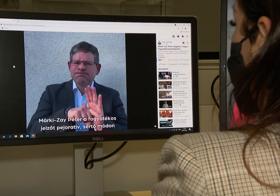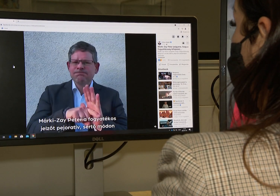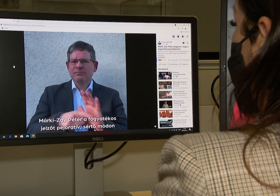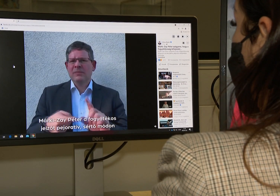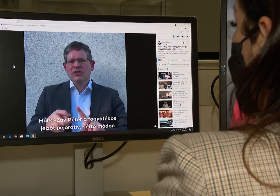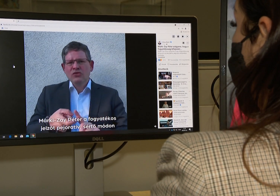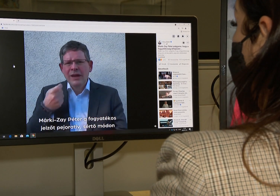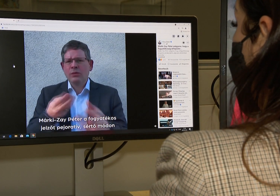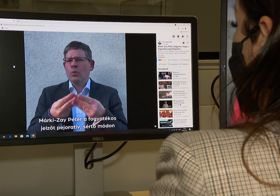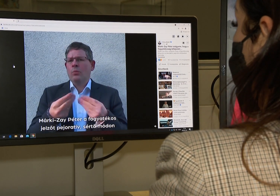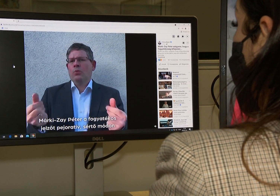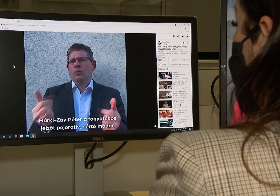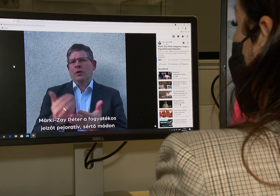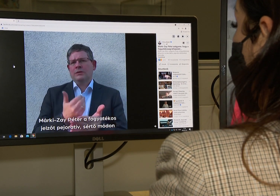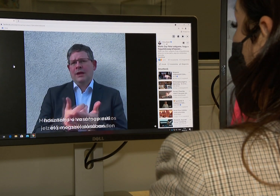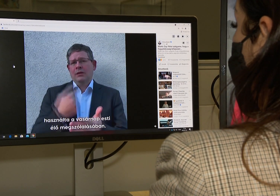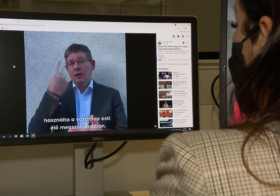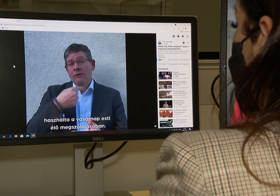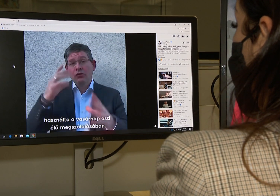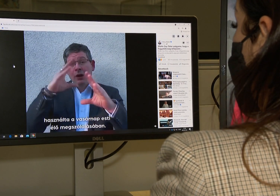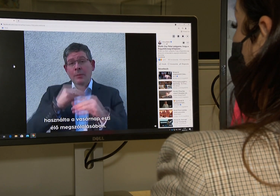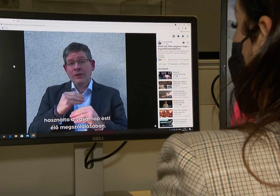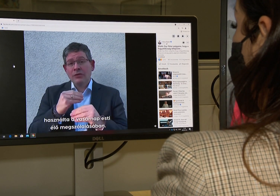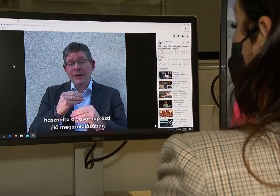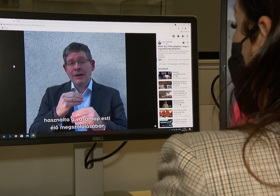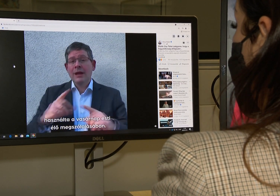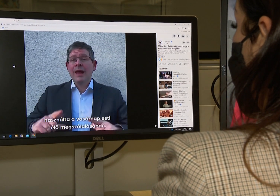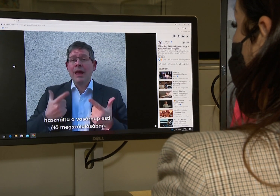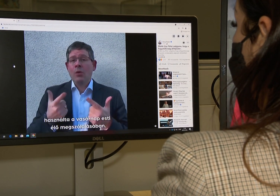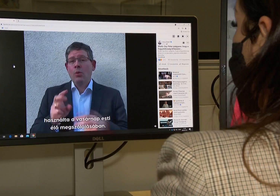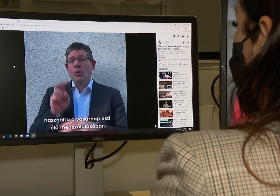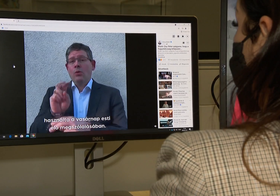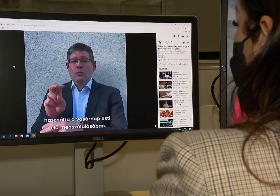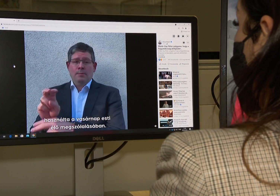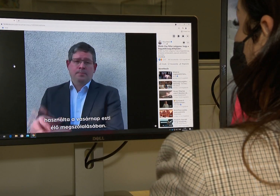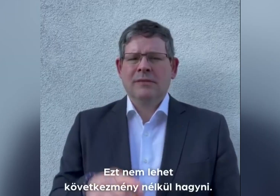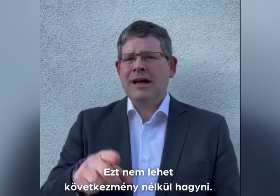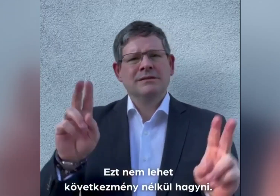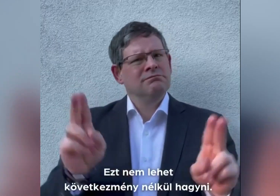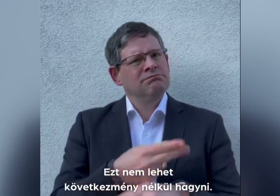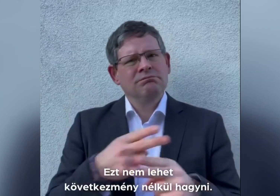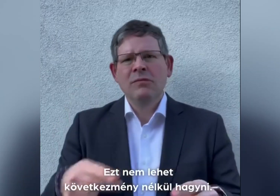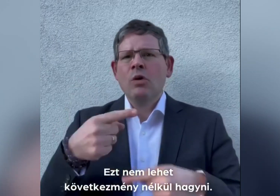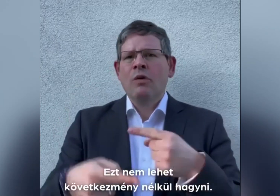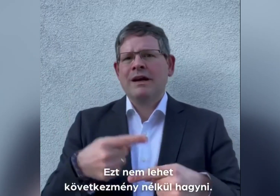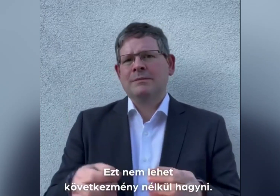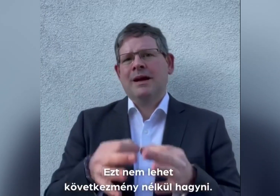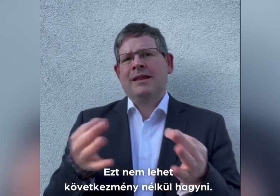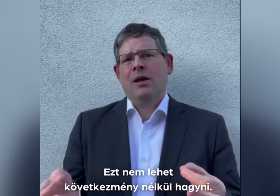videójára a siketnéma politikus közösségi oldalára feltöltött videójában hiányolta hogy a baloldal miniszterelnök jelöltje még